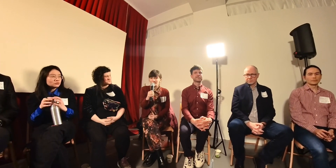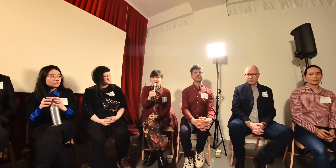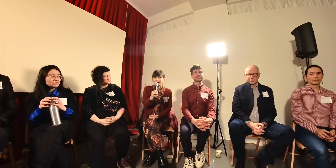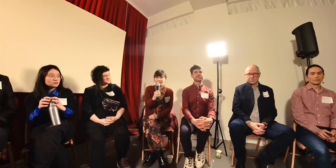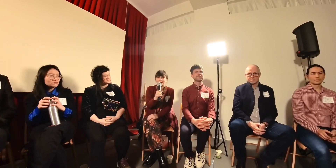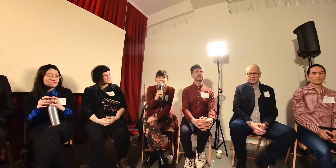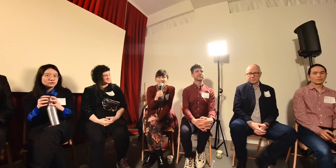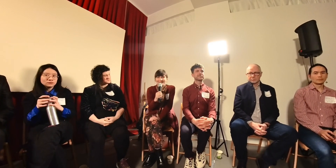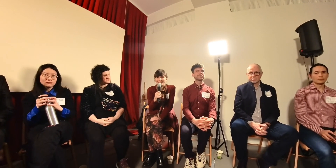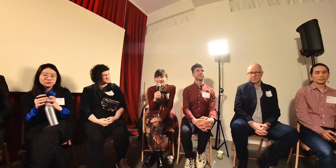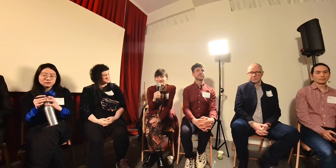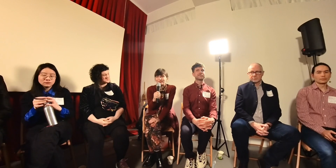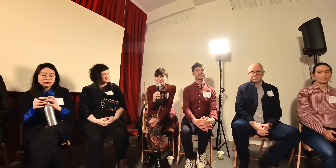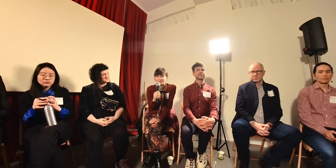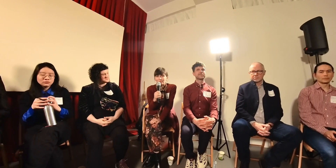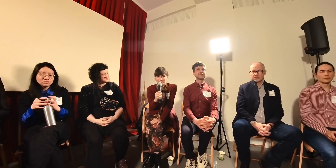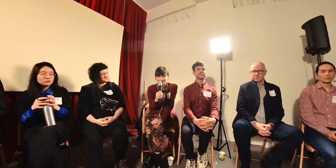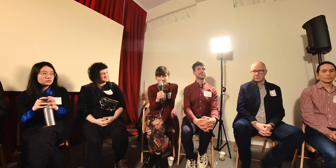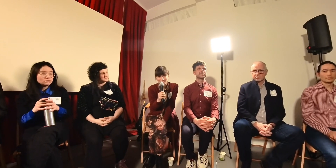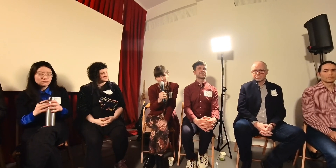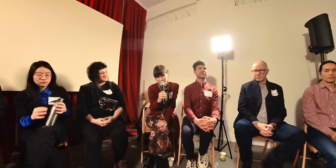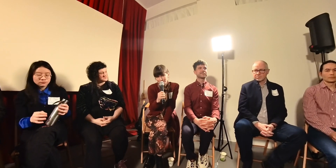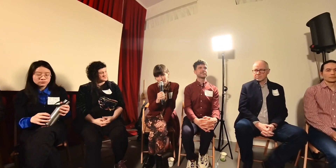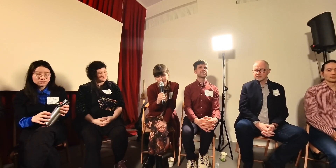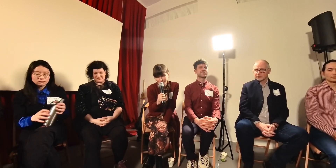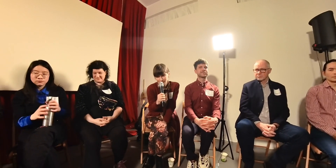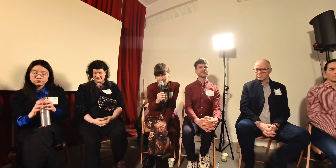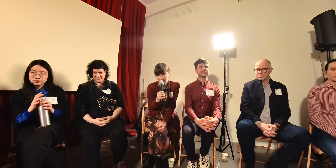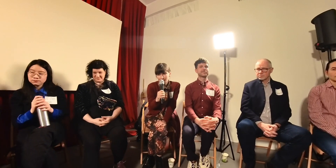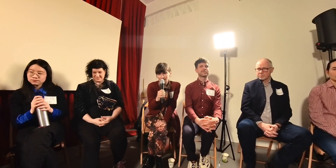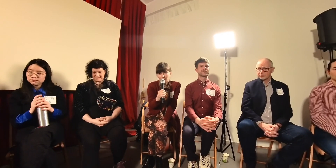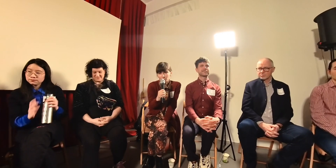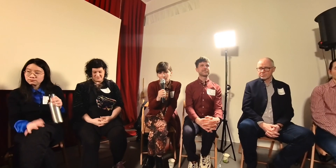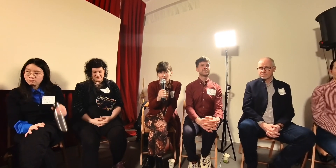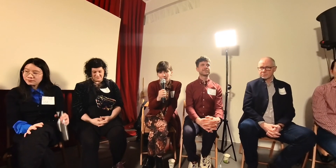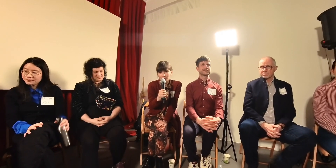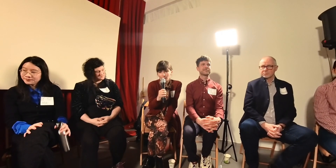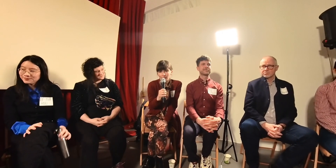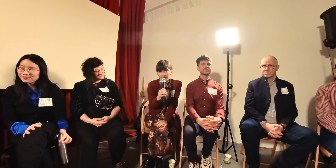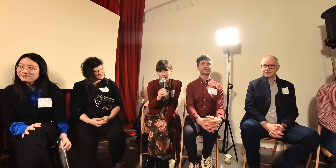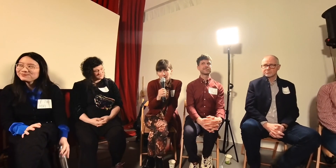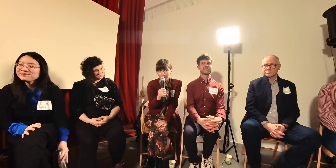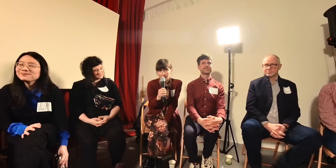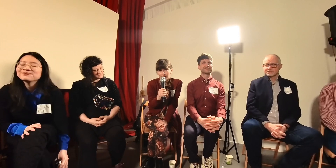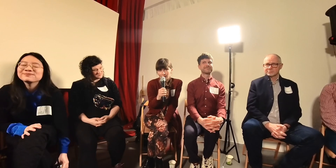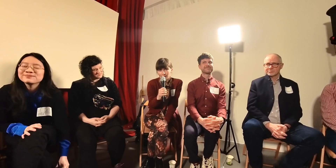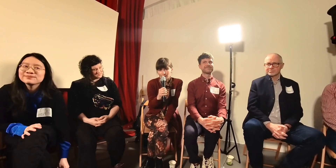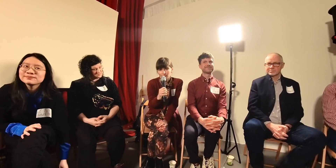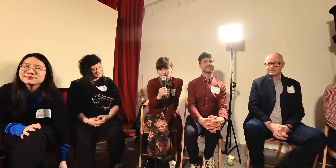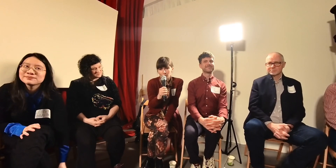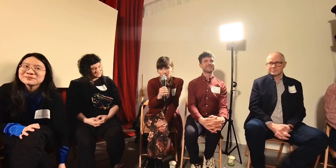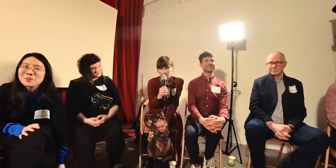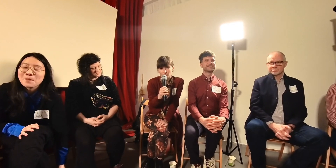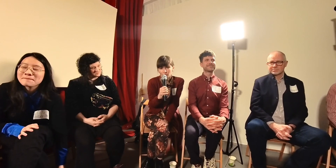chtěli jsme ho obývat na chvíli nějakým trochu pro nás přirozenějším způsobem. Takže všechny ty jakoby bariéry, které